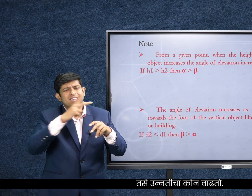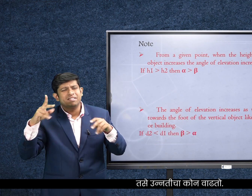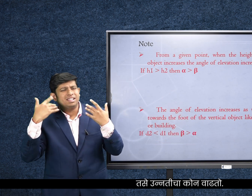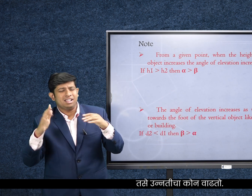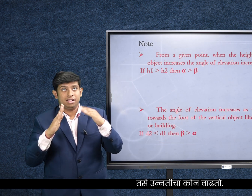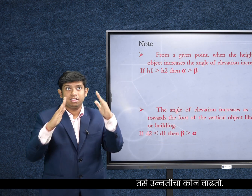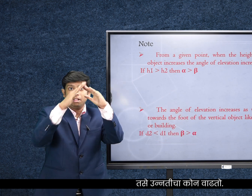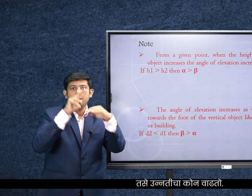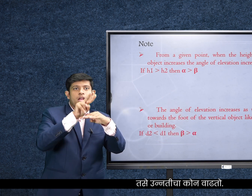कोन वाढतो.